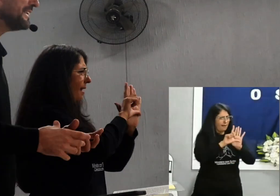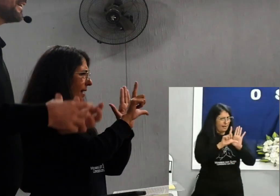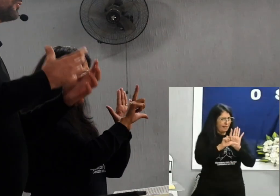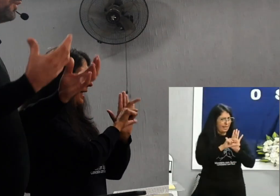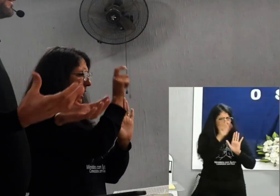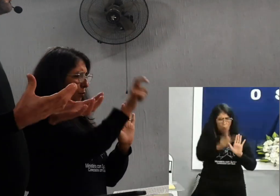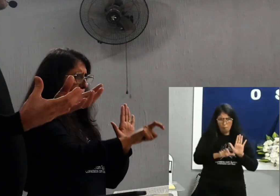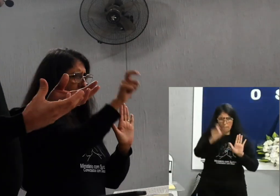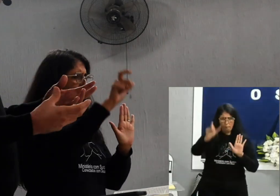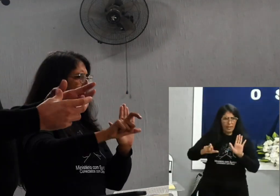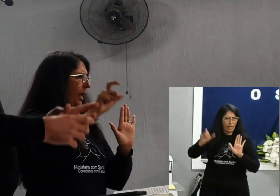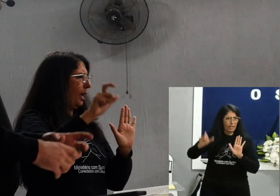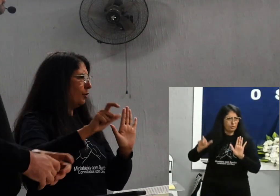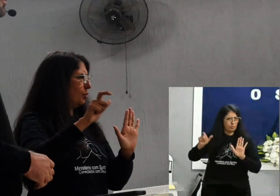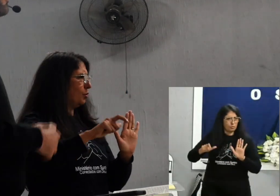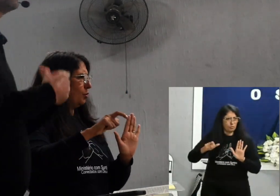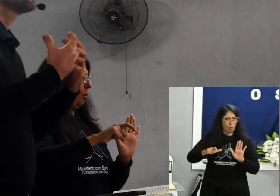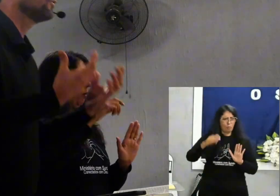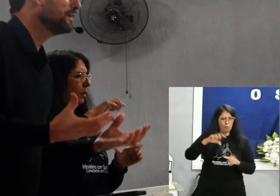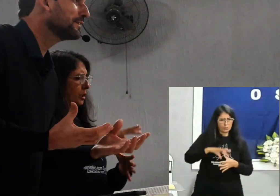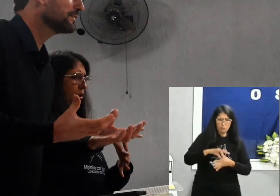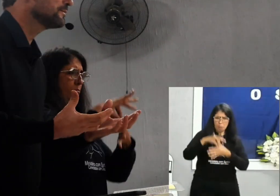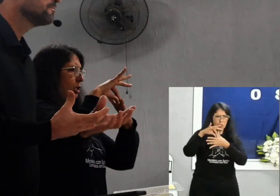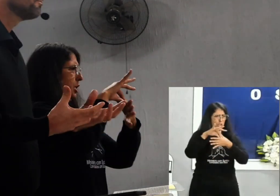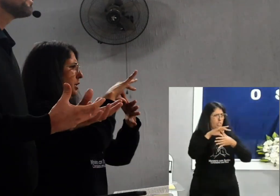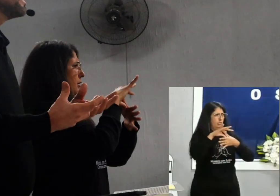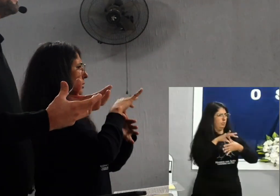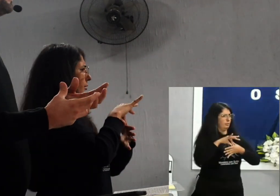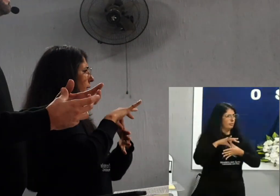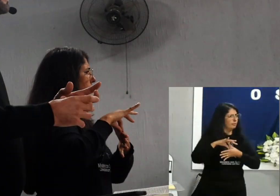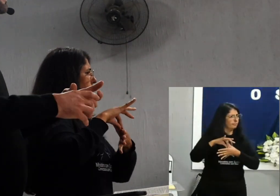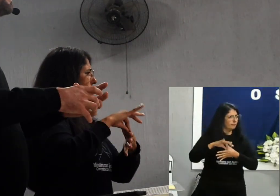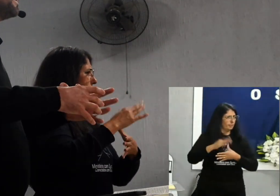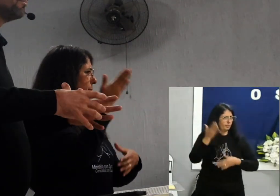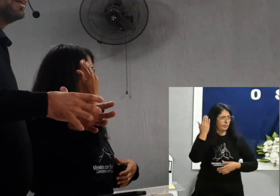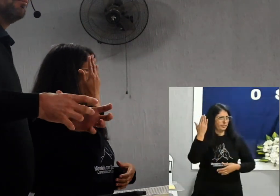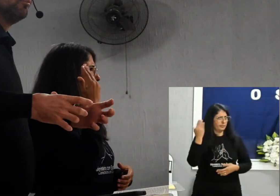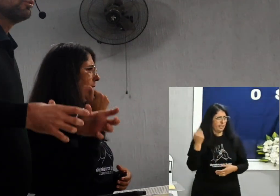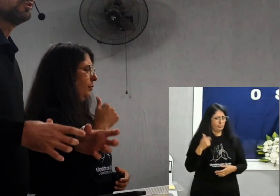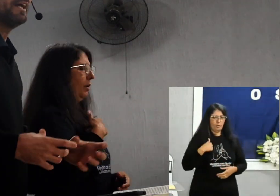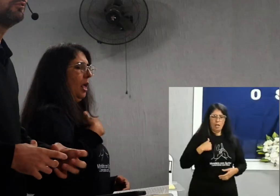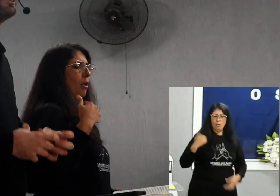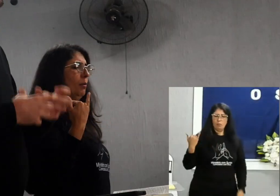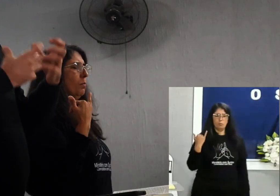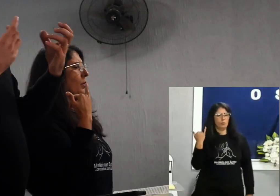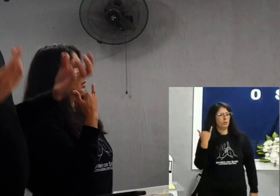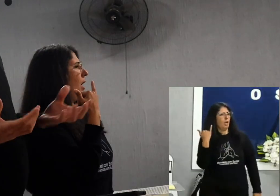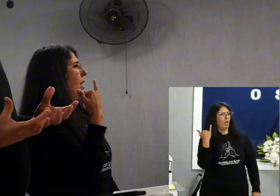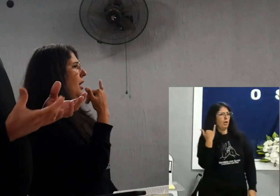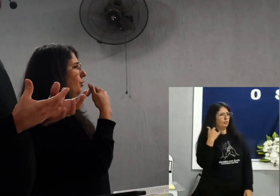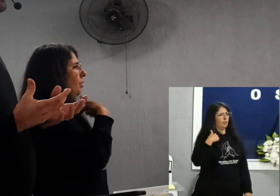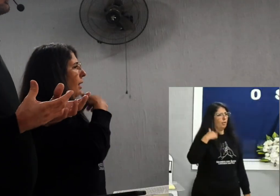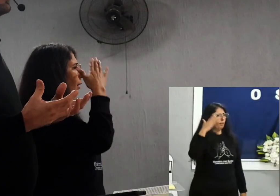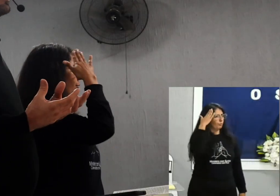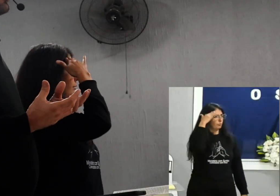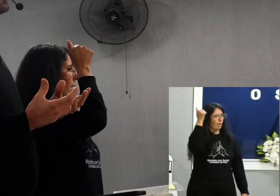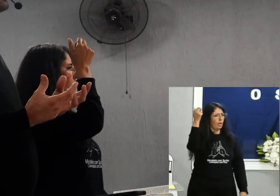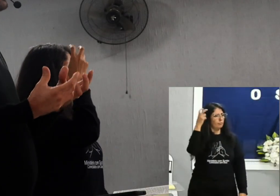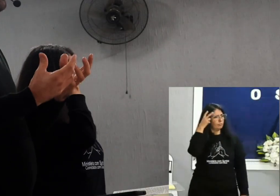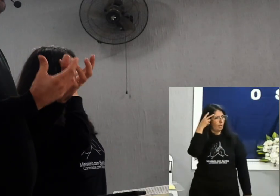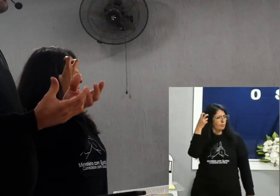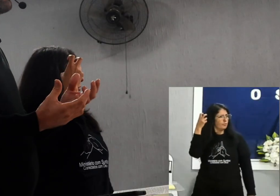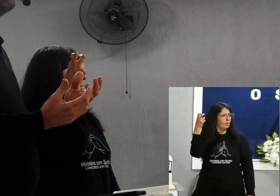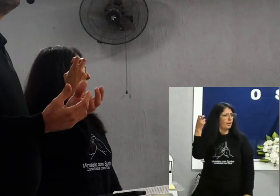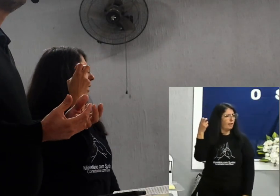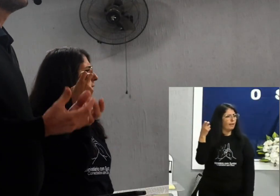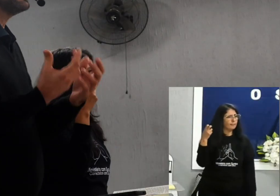os conhecedores, não é isso? São os professores. Eles assim, muito cheios de si. E quando eles